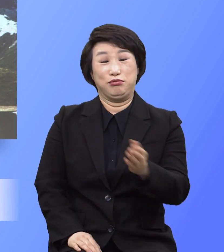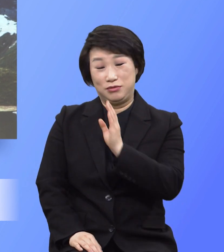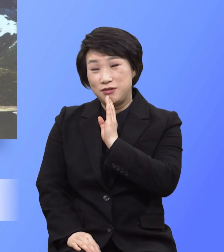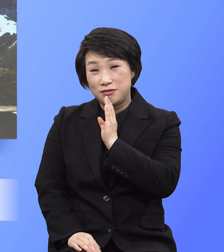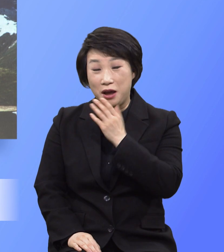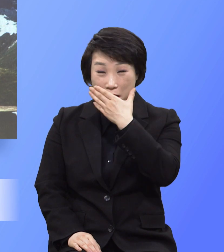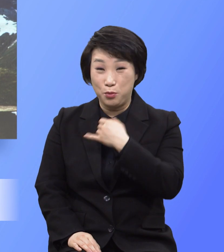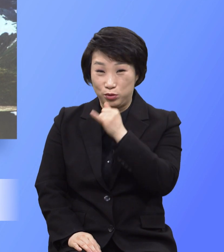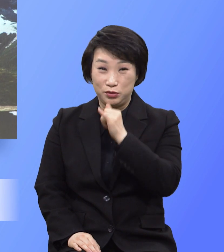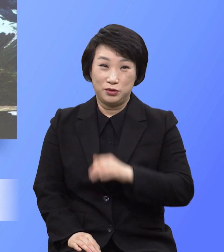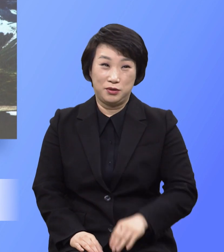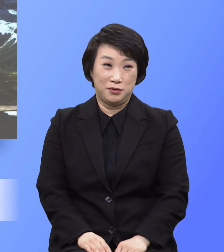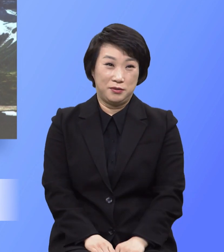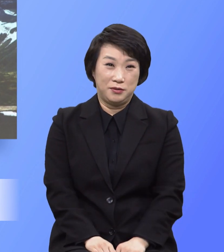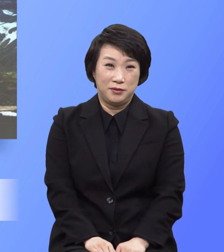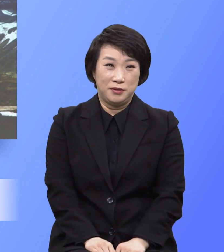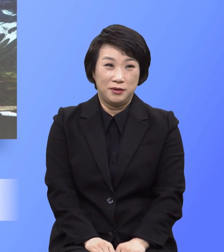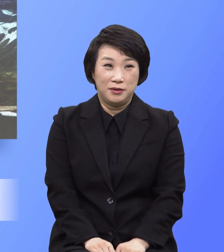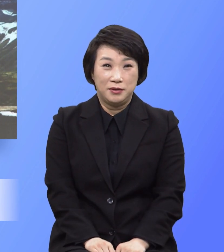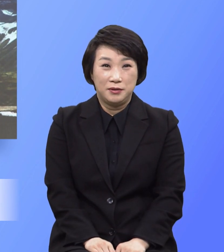진짜 행복입니다.